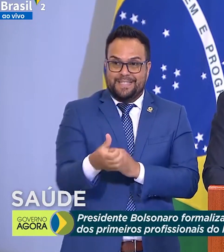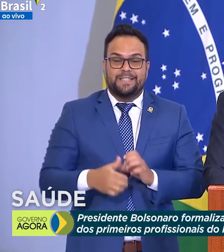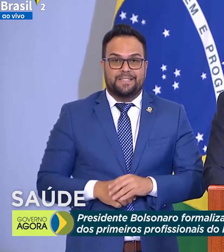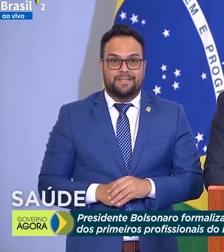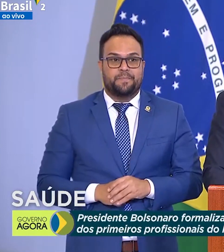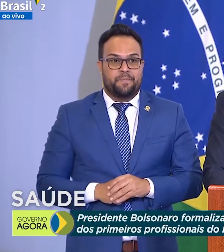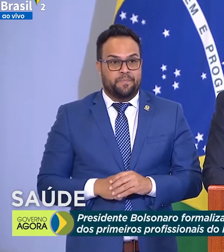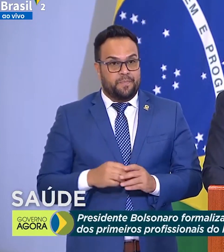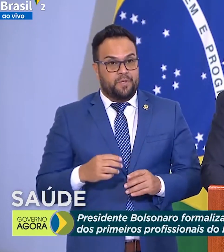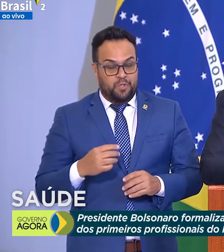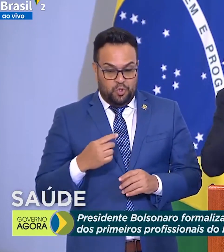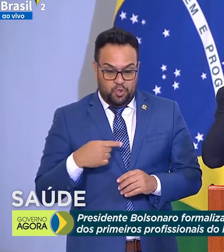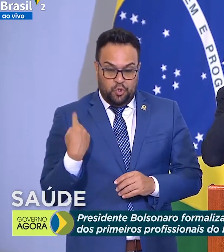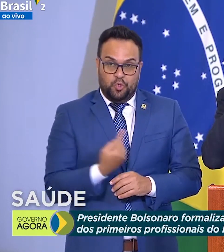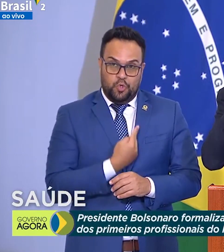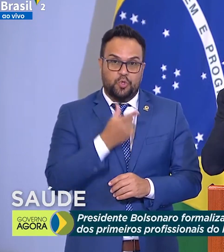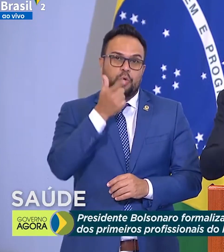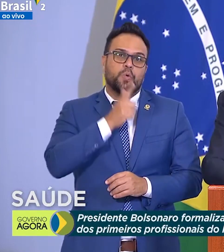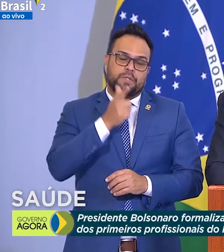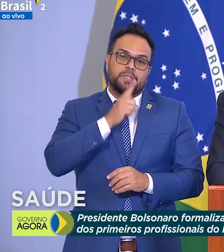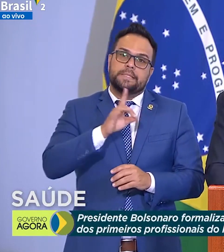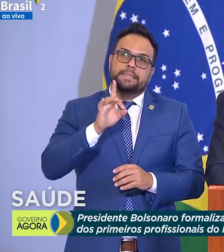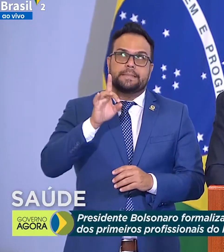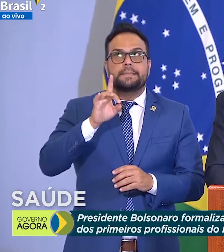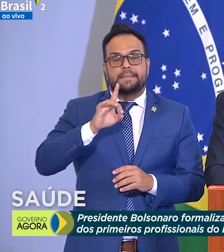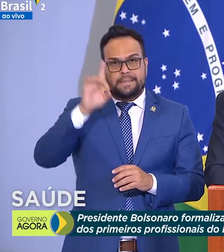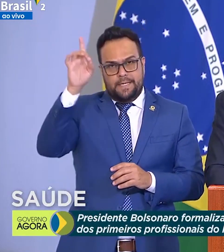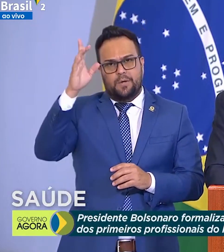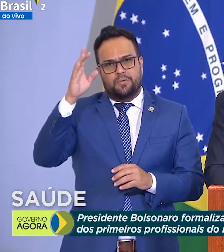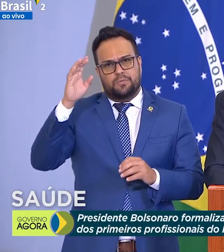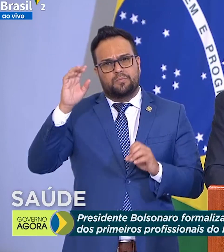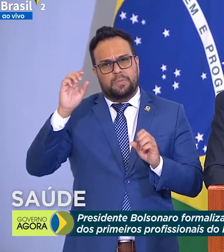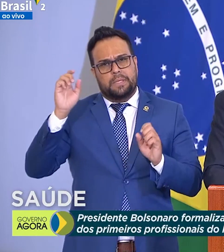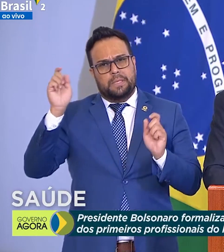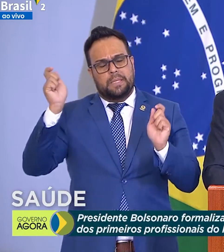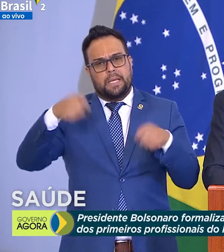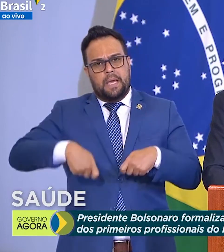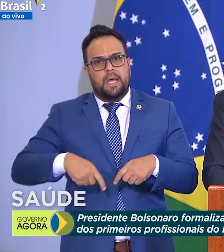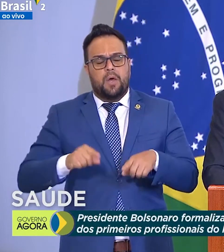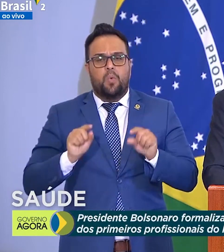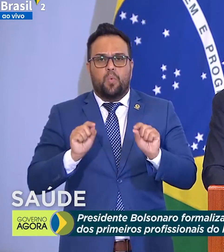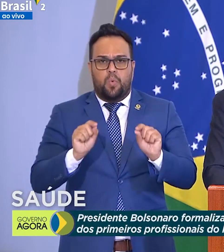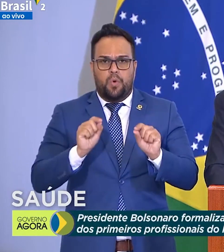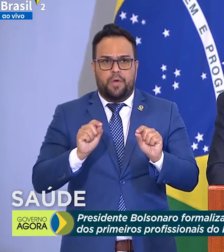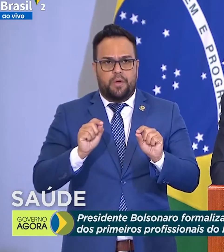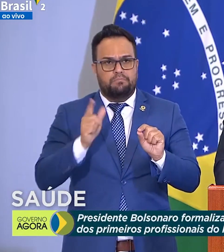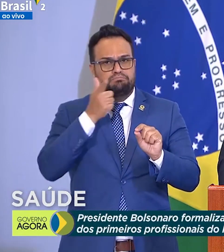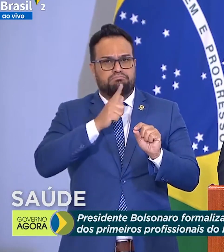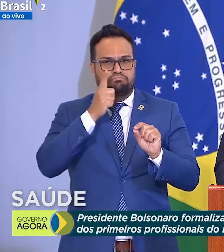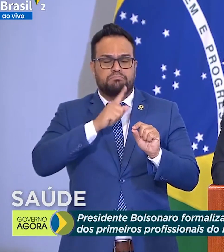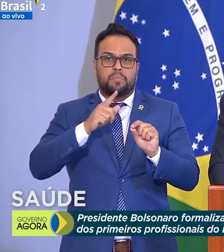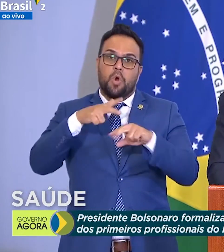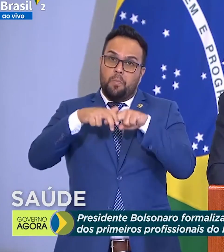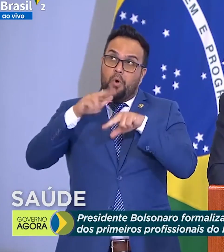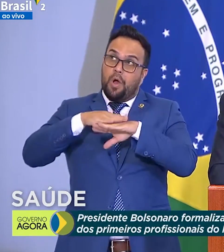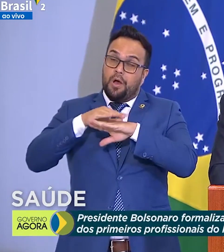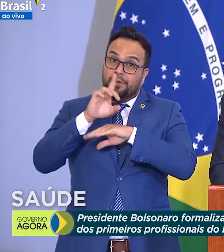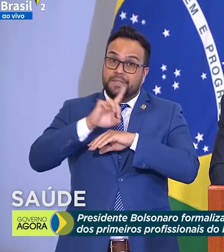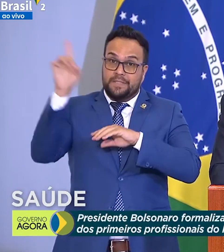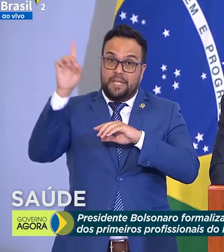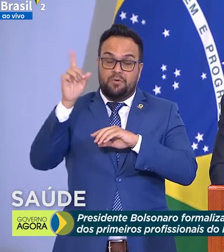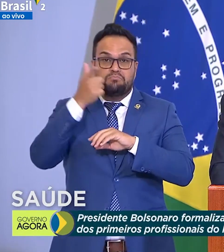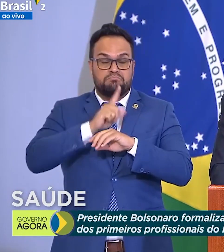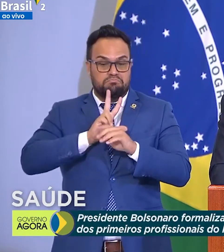conseguimos aqui, só Deus realmente pode explicar a nossa vitória em 2018,